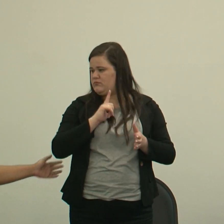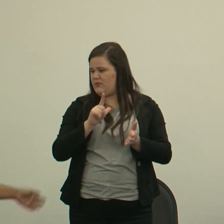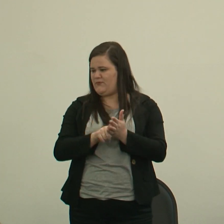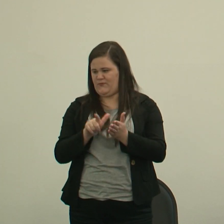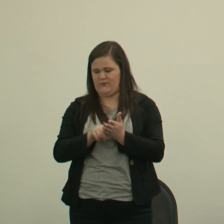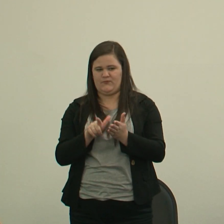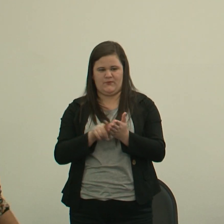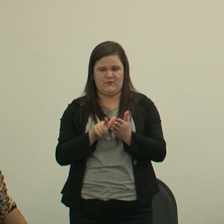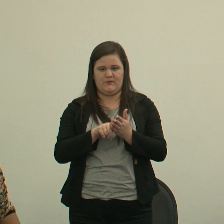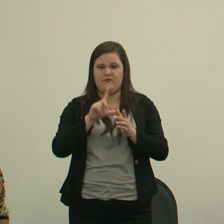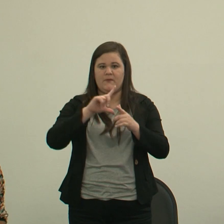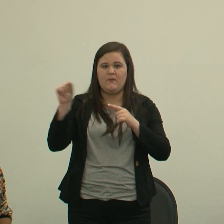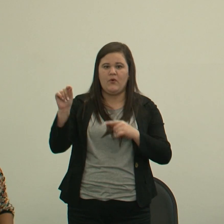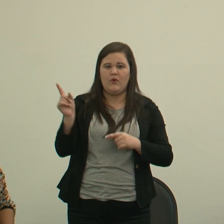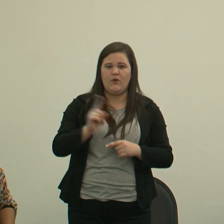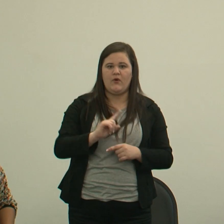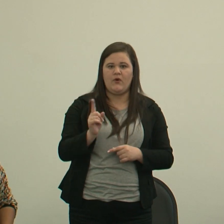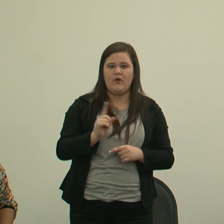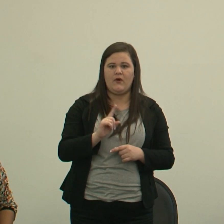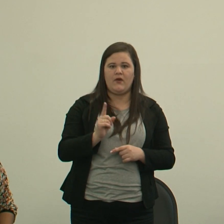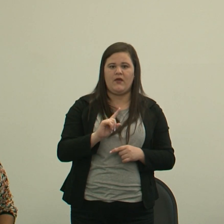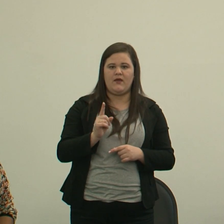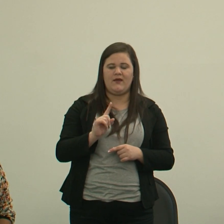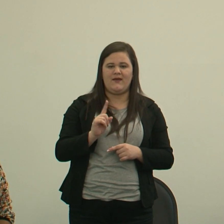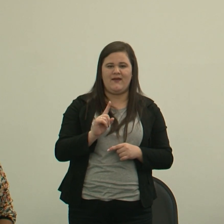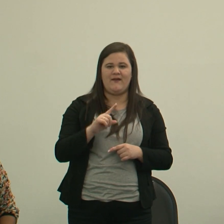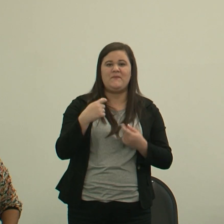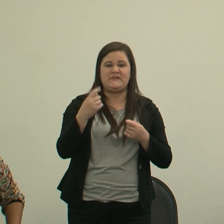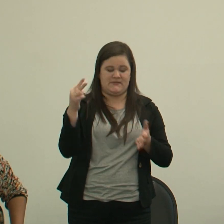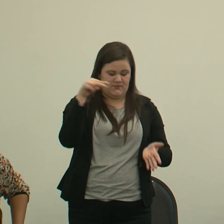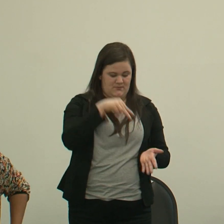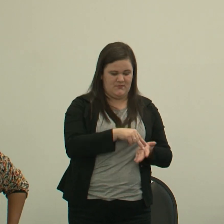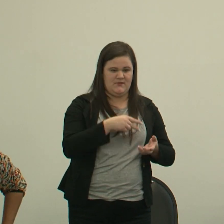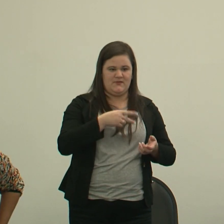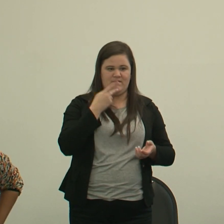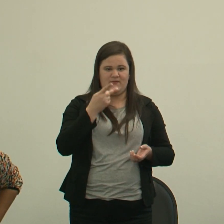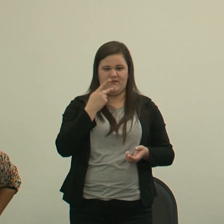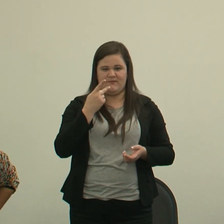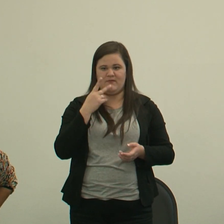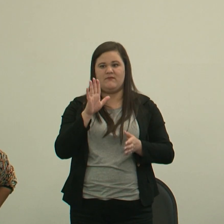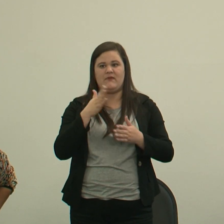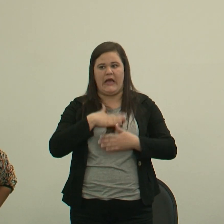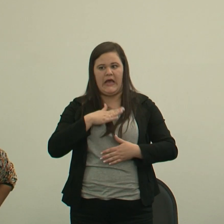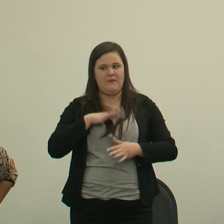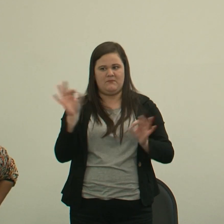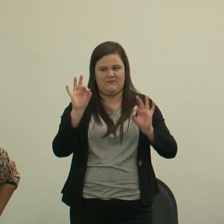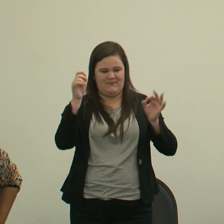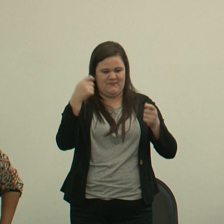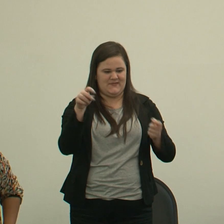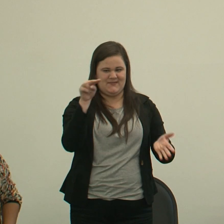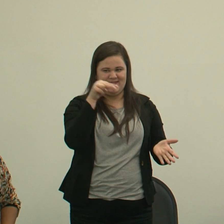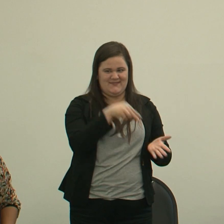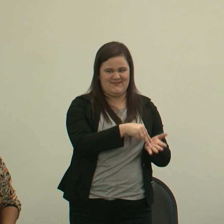ficou com vergonha não, hein? Porque vai ter que vir aqui na frente falar. Calma, ninguém vai ter que vir aqui na frente falar.